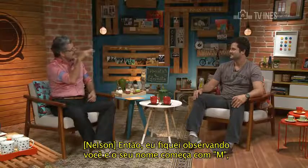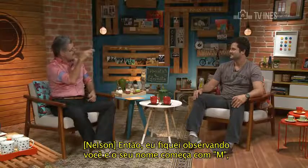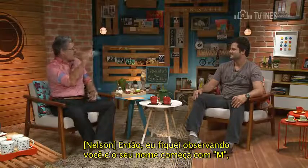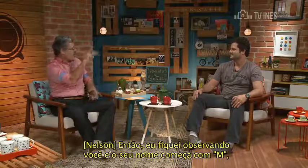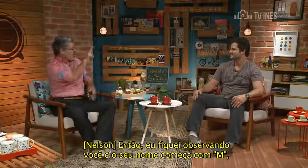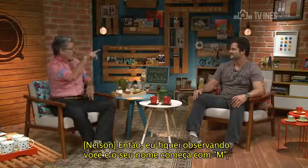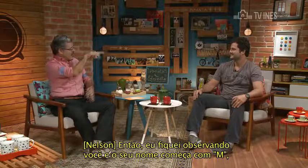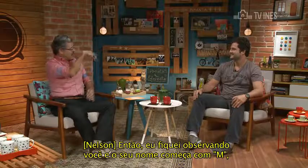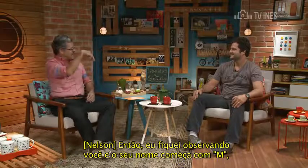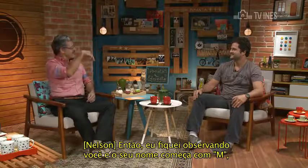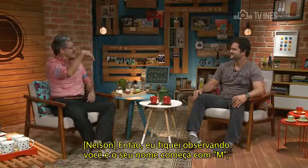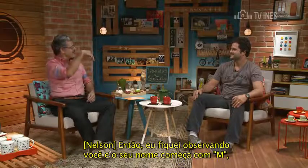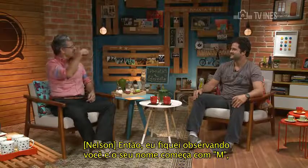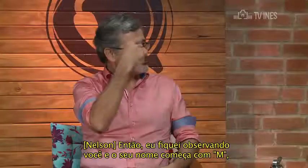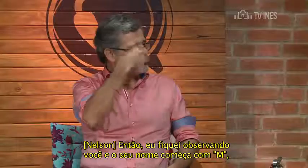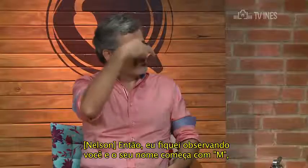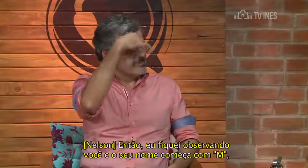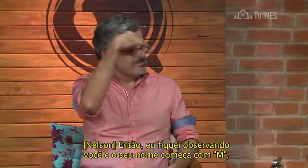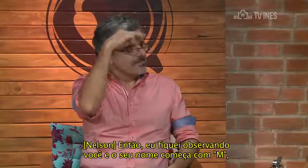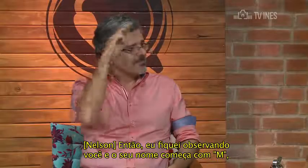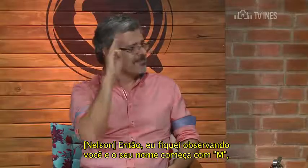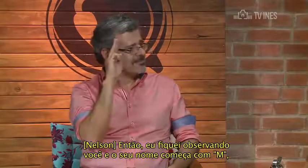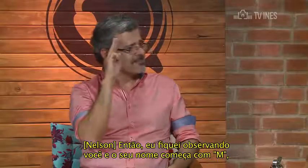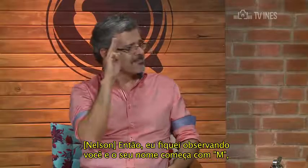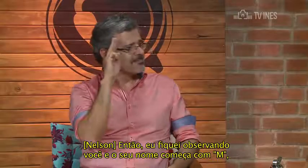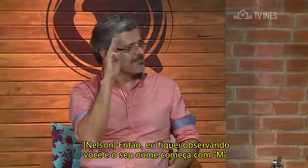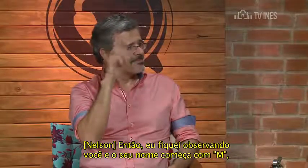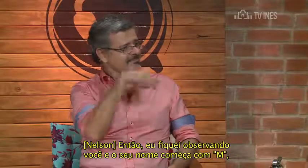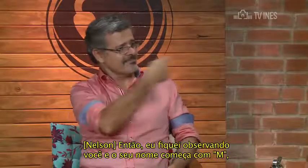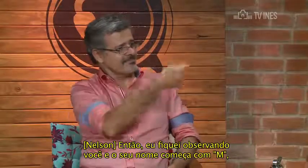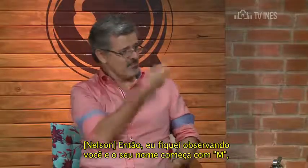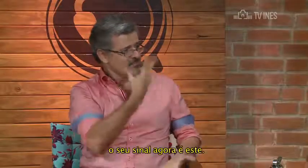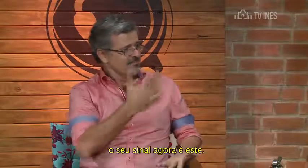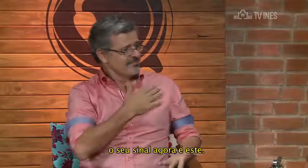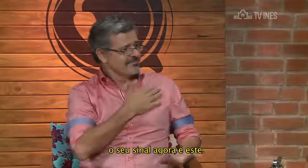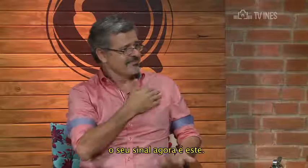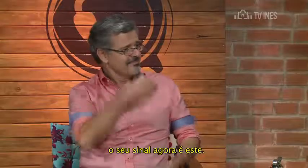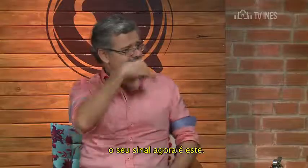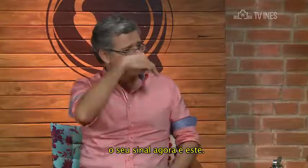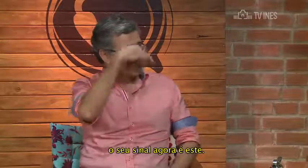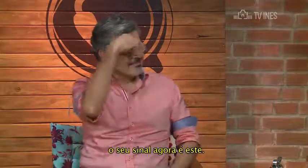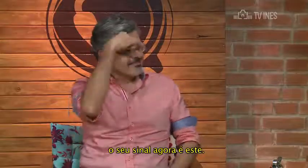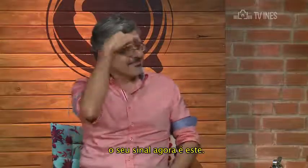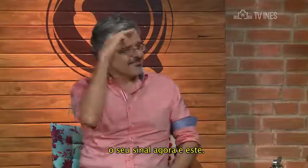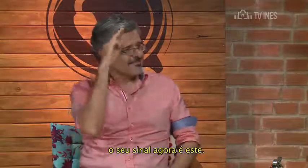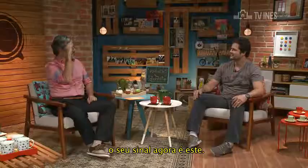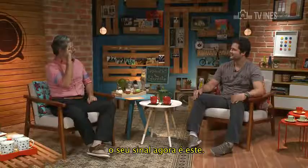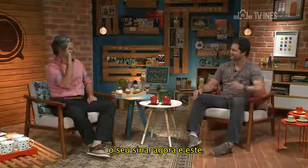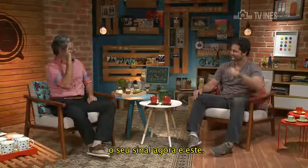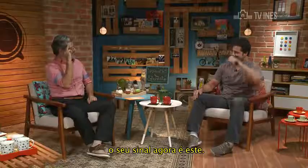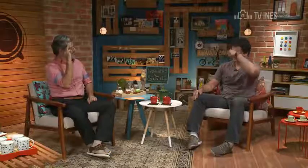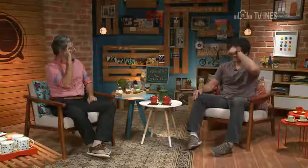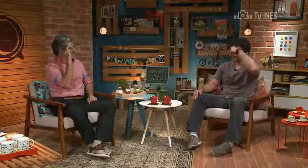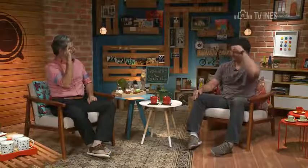Então, eu fiquei observando você. E o seu nome começa com M. Seu sinal agora é este.